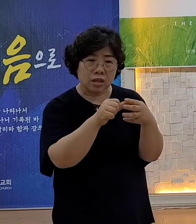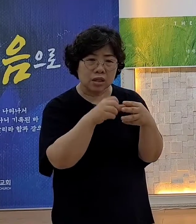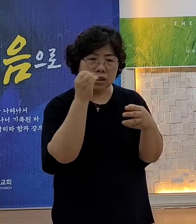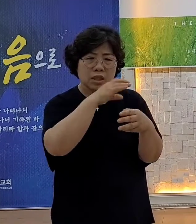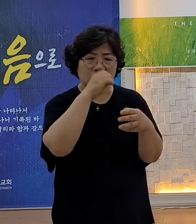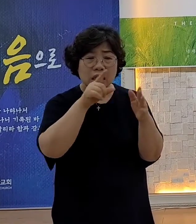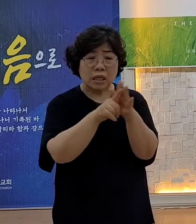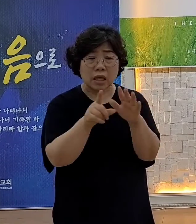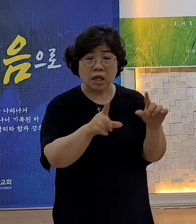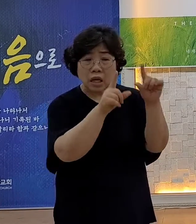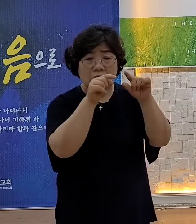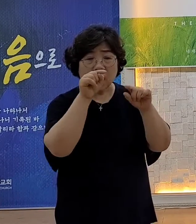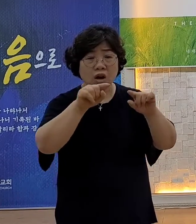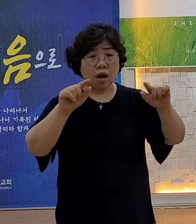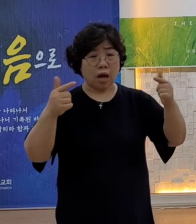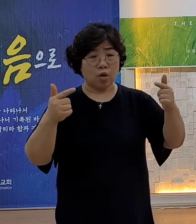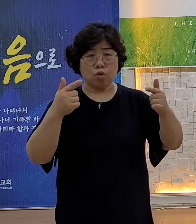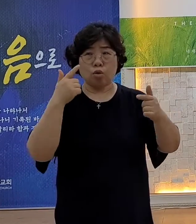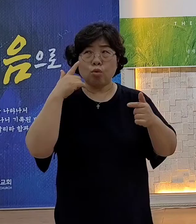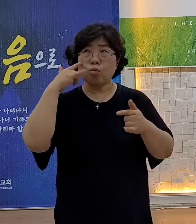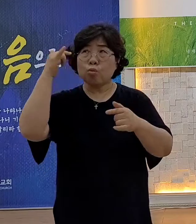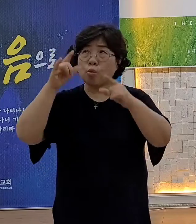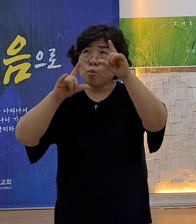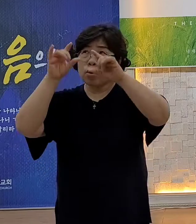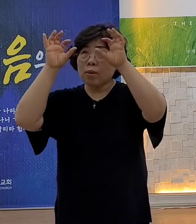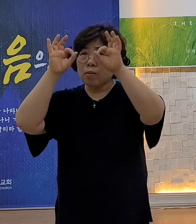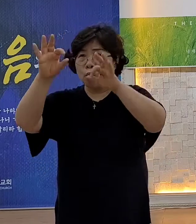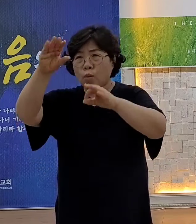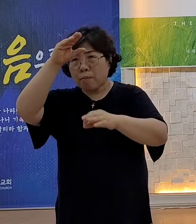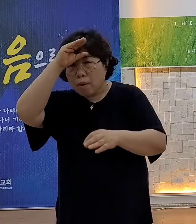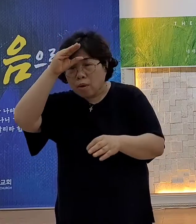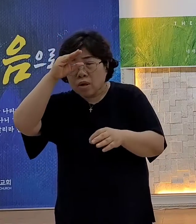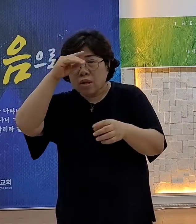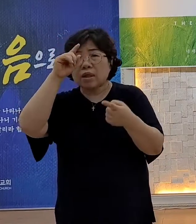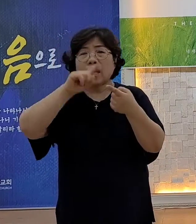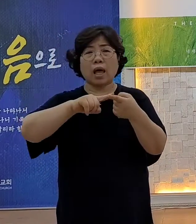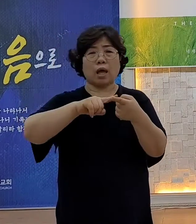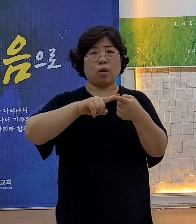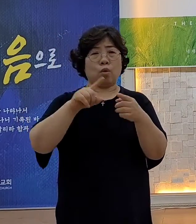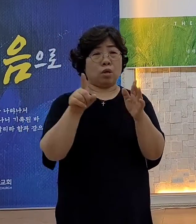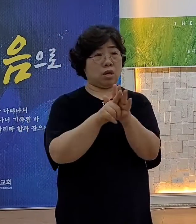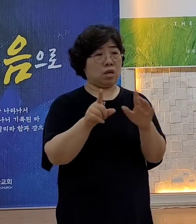대로 신앙생활을 하게 되어 있습니다. 얼마나 놀라운지 모르겠어요. 그래서